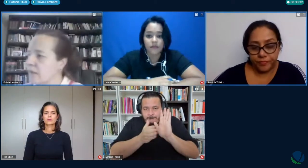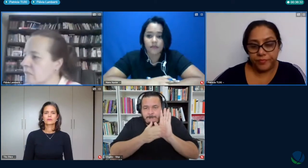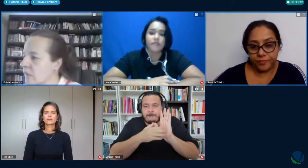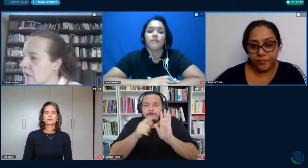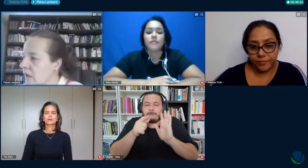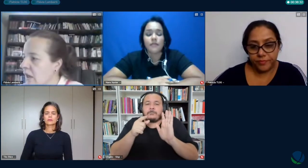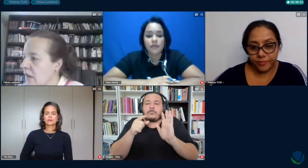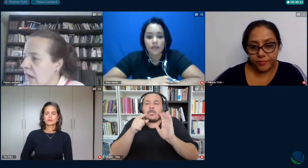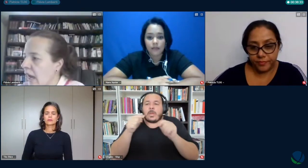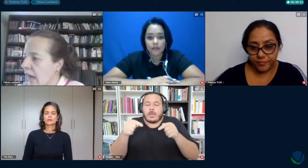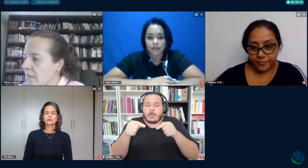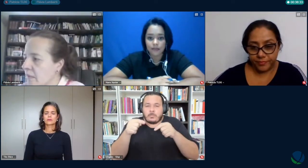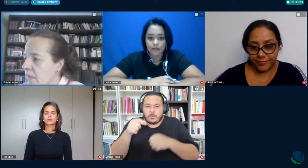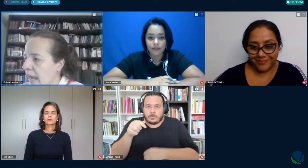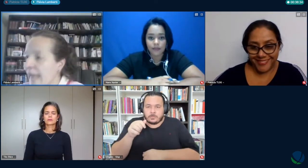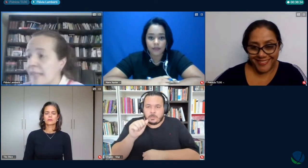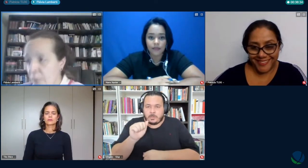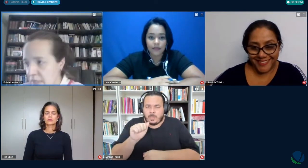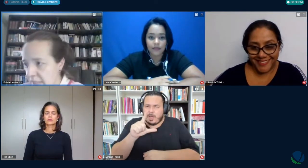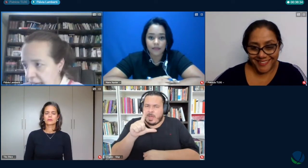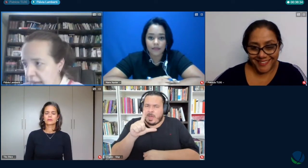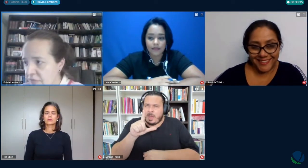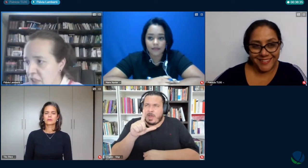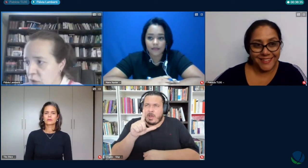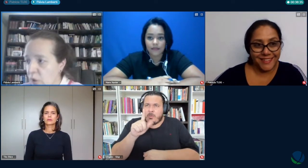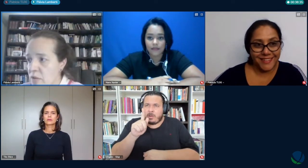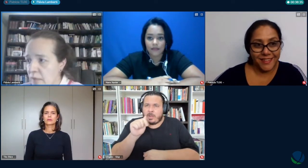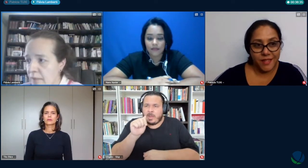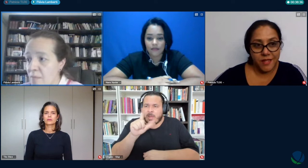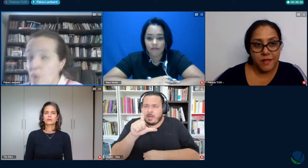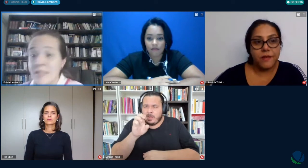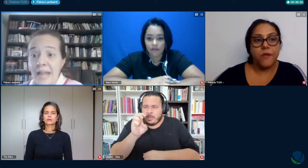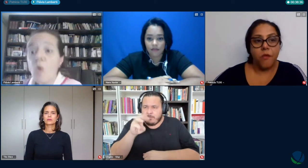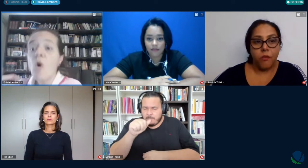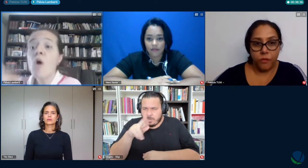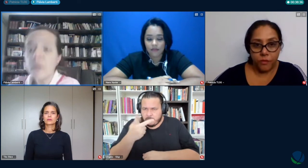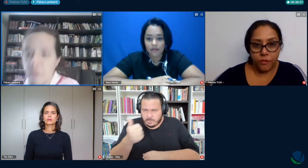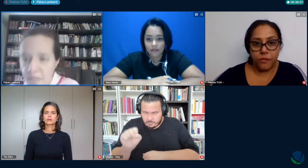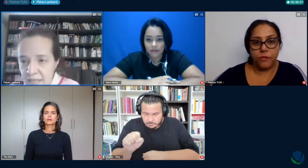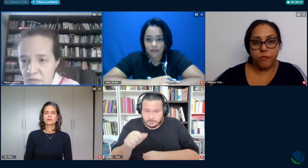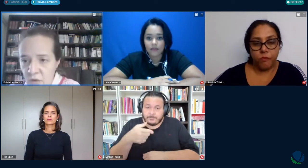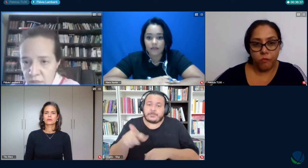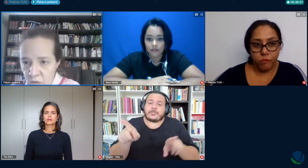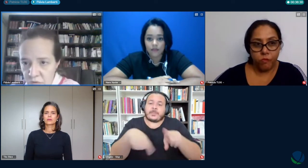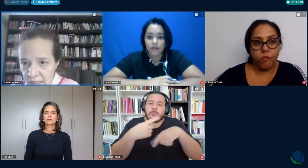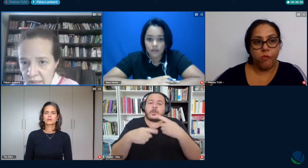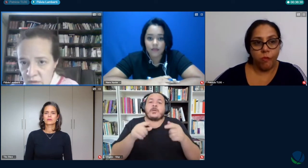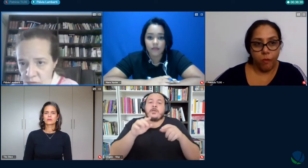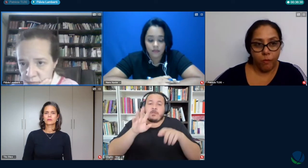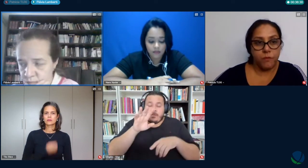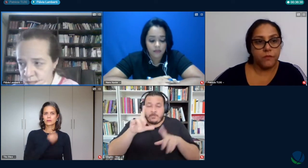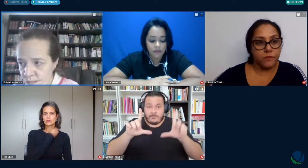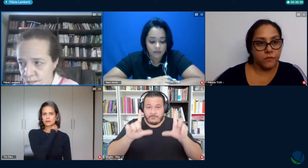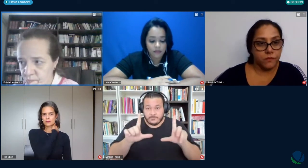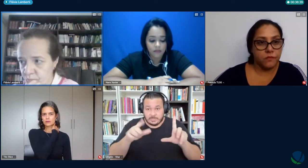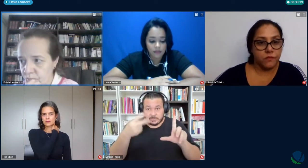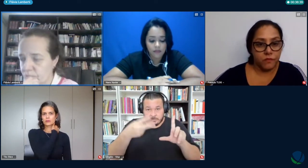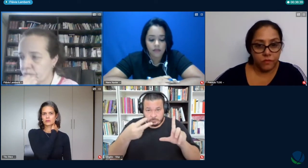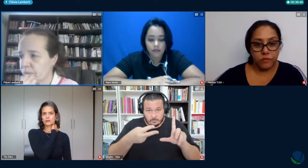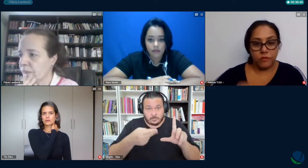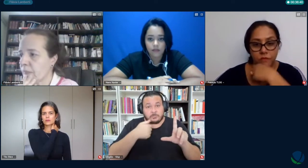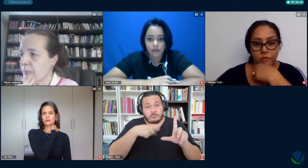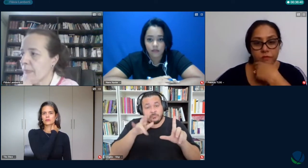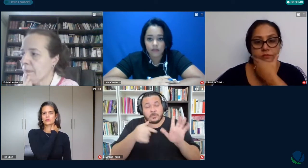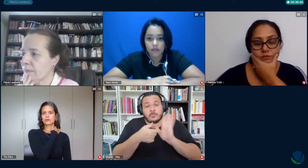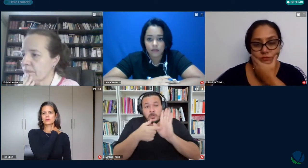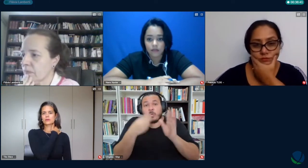Né? É, aí depois tem a ficha 2, né? Vai mostrar como que vocês vão resolver isso.